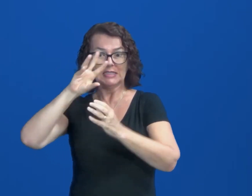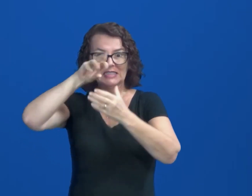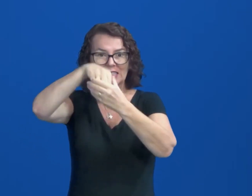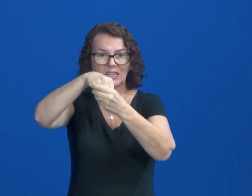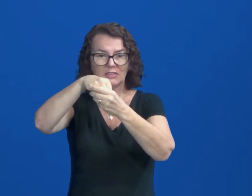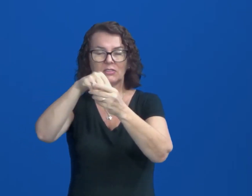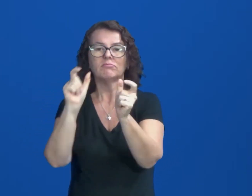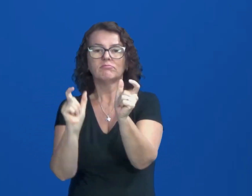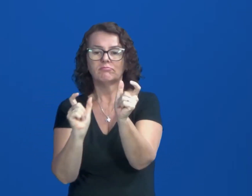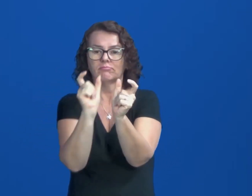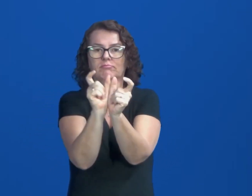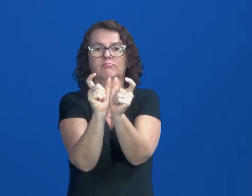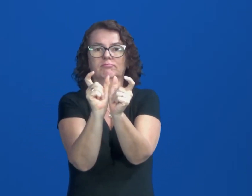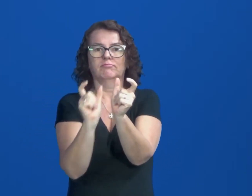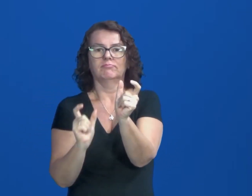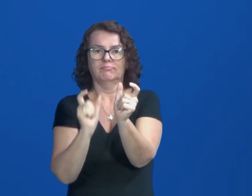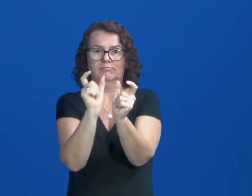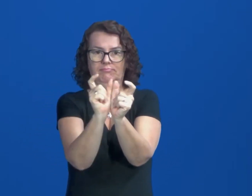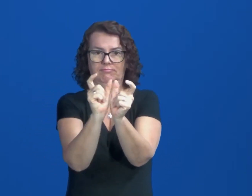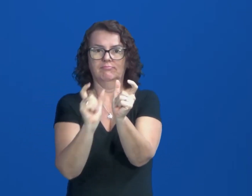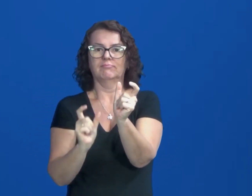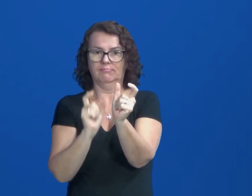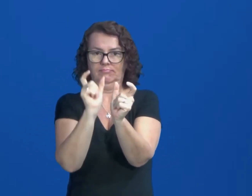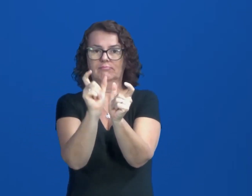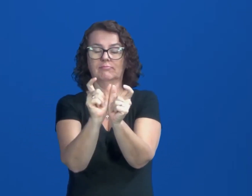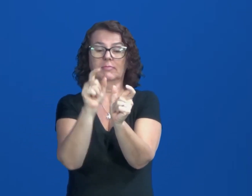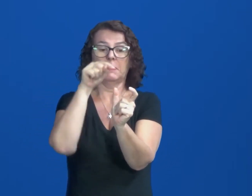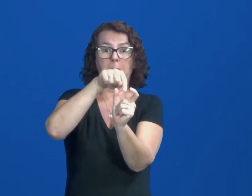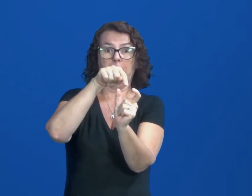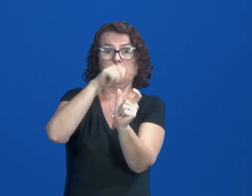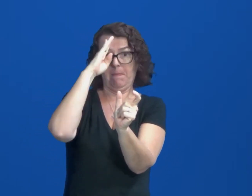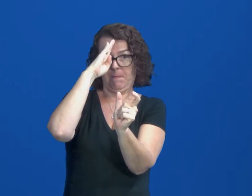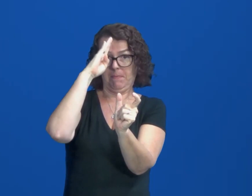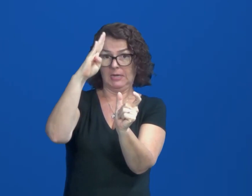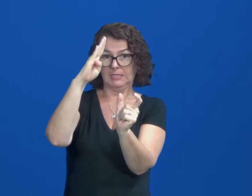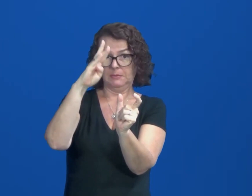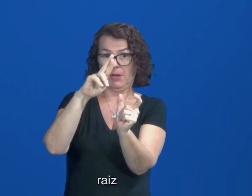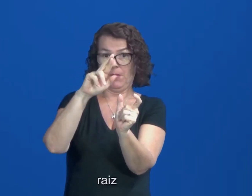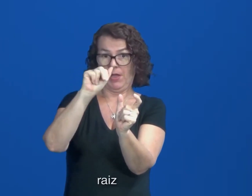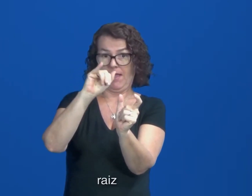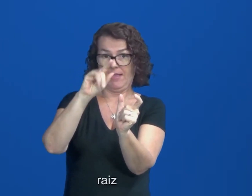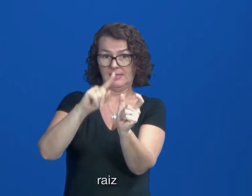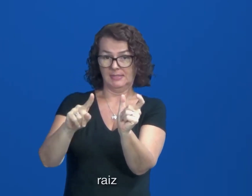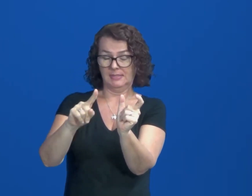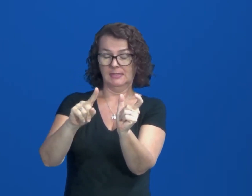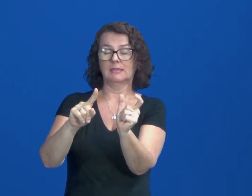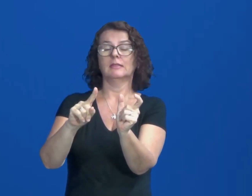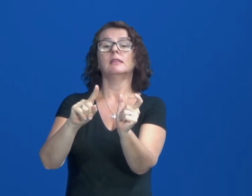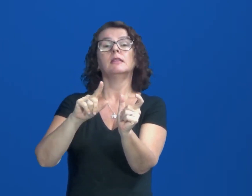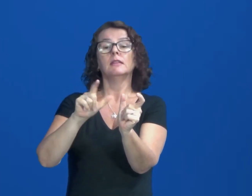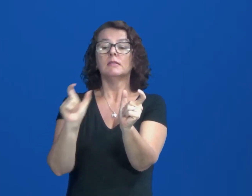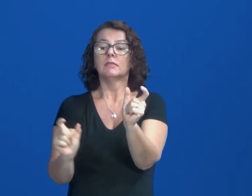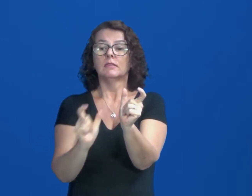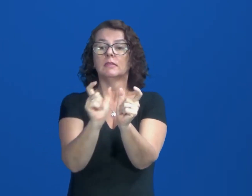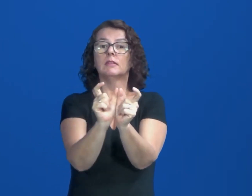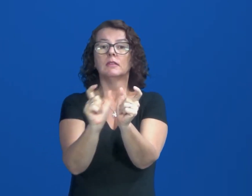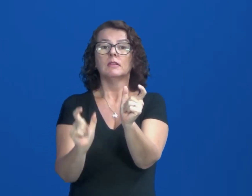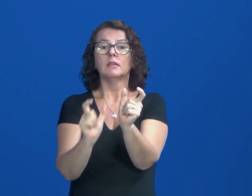morfemas, que compõem essa palavra. Os morfemas compõem a palavra ou o sinal. E nós